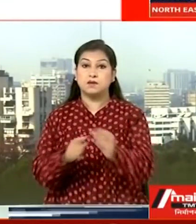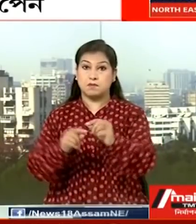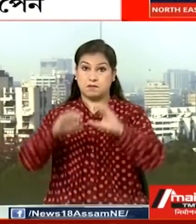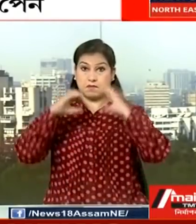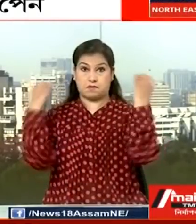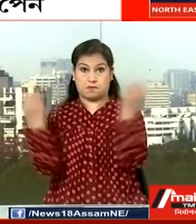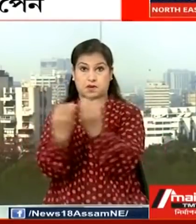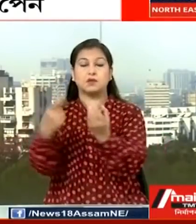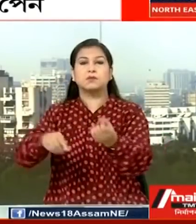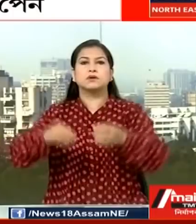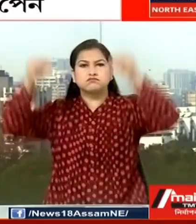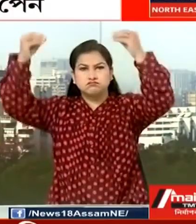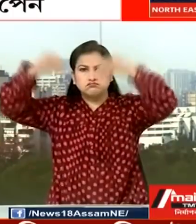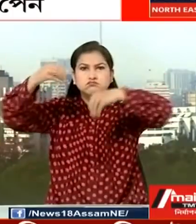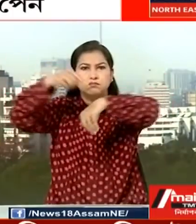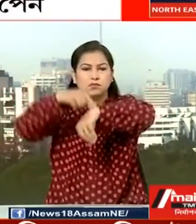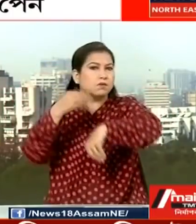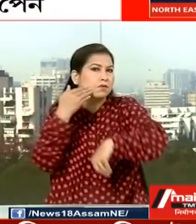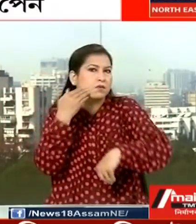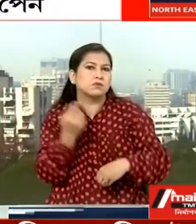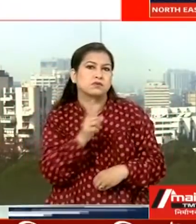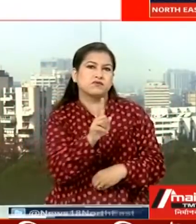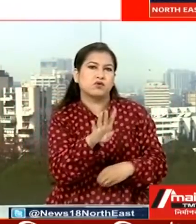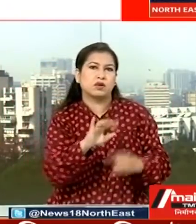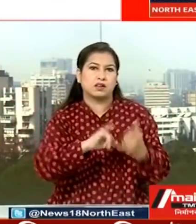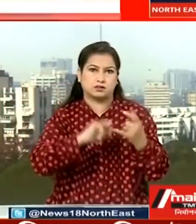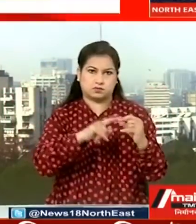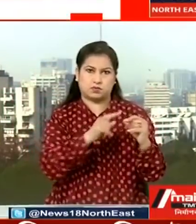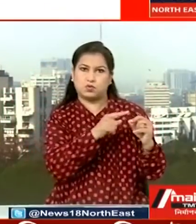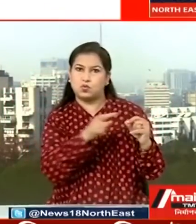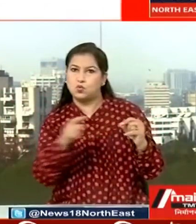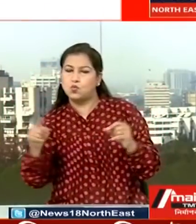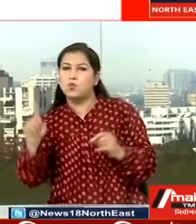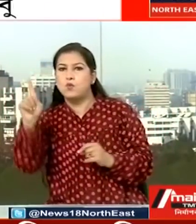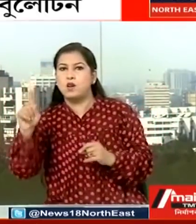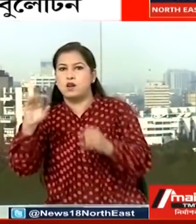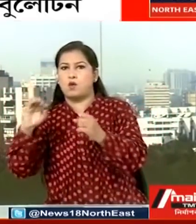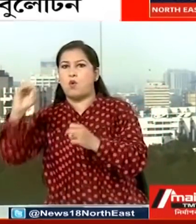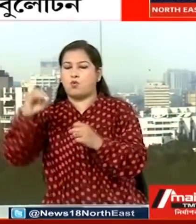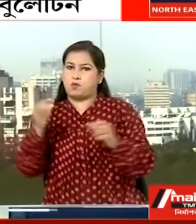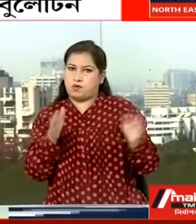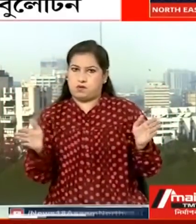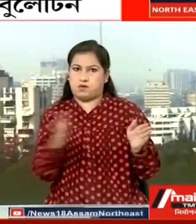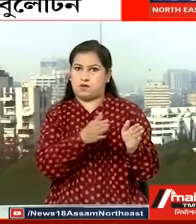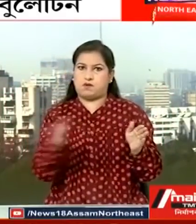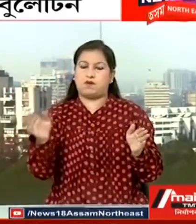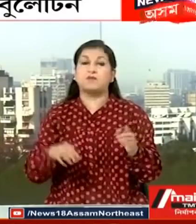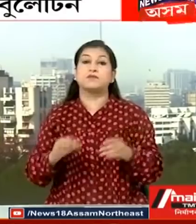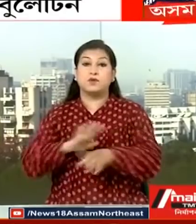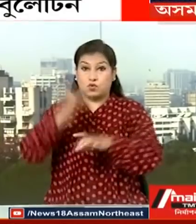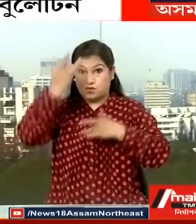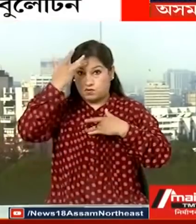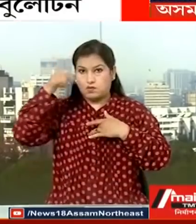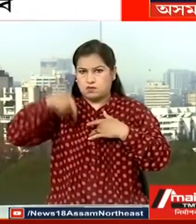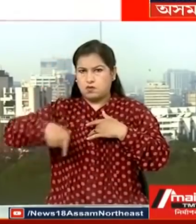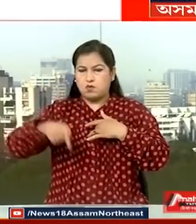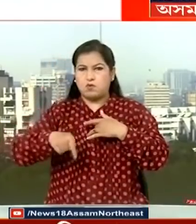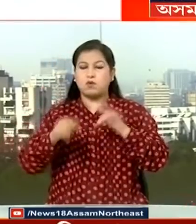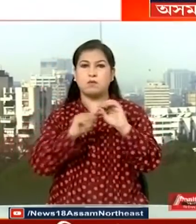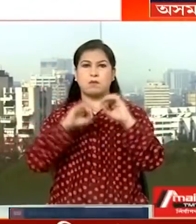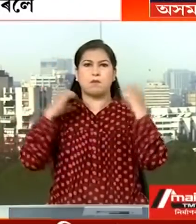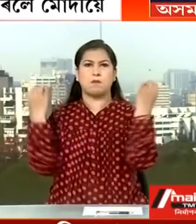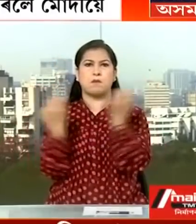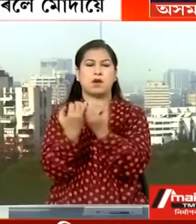संसद का मॉनसून सत्र 14 सितंबर से शुरू होकर 1 अक्टूबर तक चलेगा। कोरोना महामारी के दौरान इस बार संसद का मॉनसून सत्र